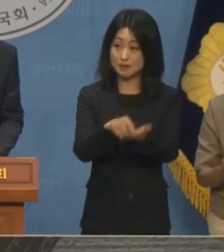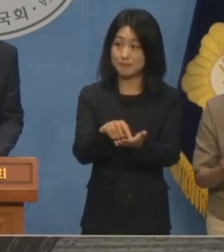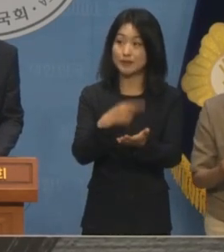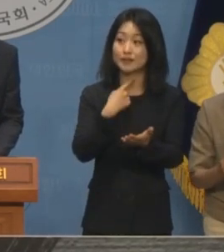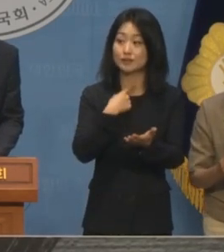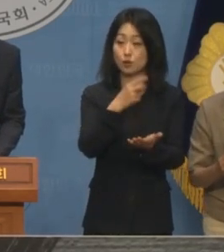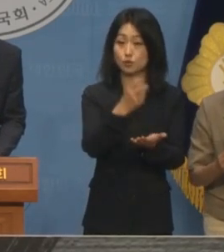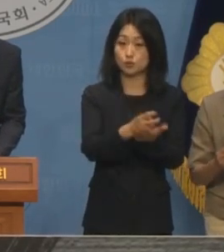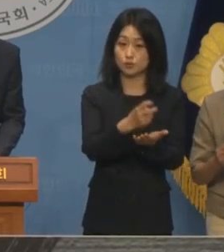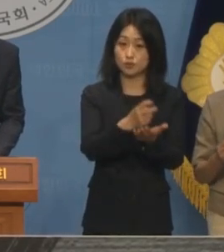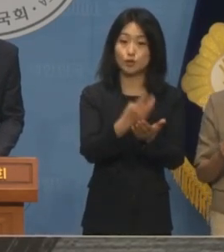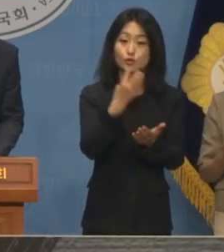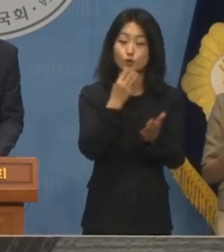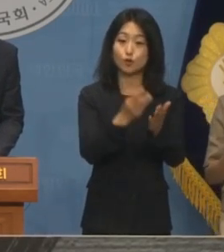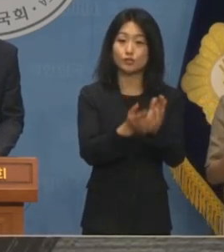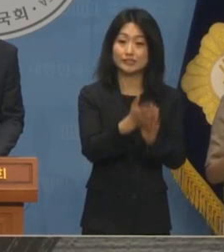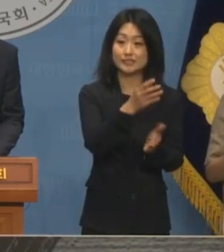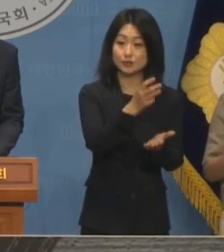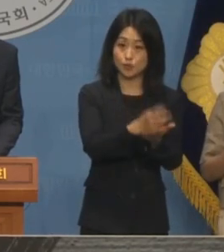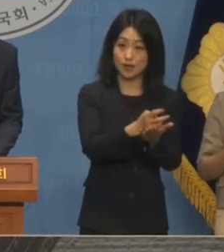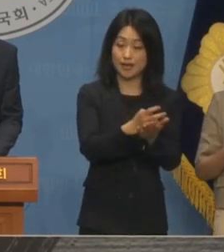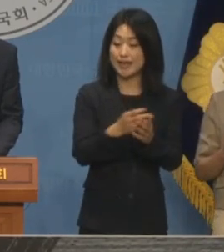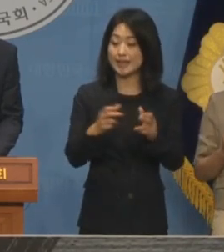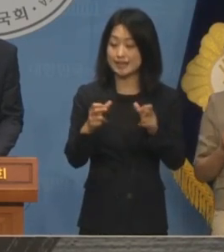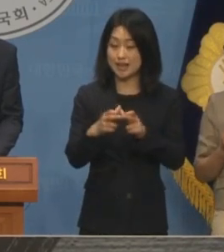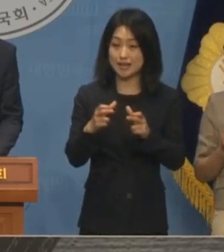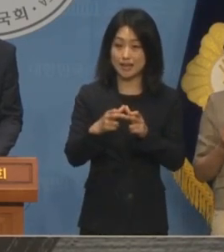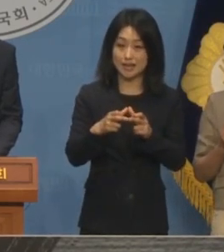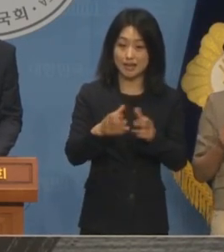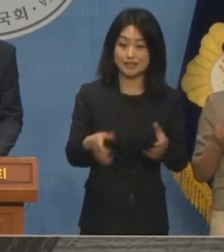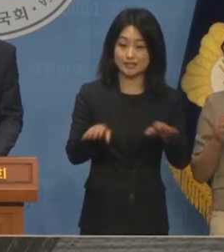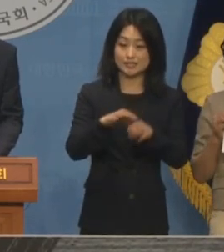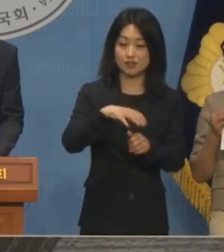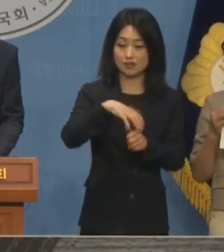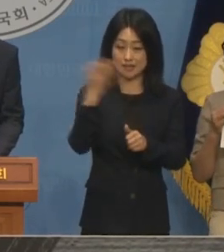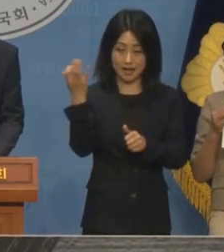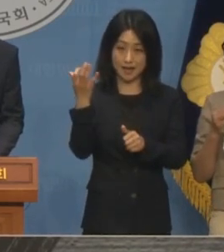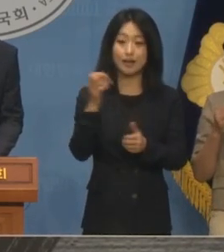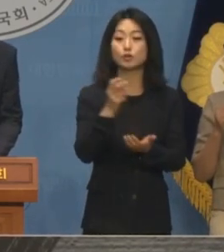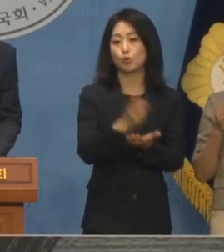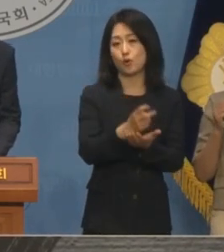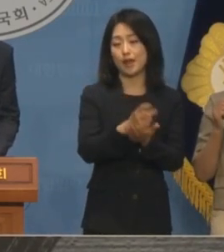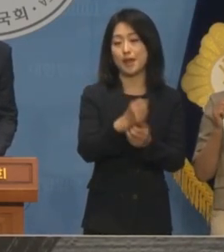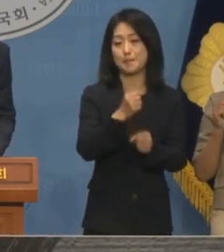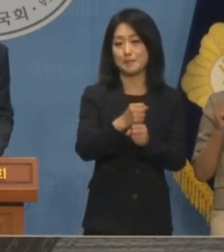발의했었던 조례입니다. 장애인 탈시설 조례인데요. 이 자리를